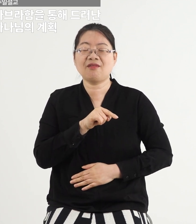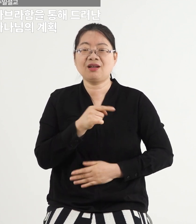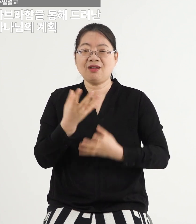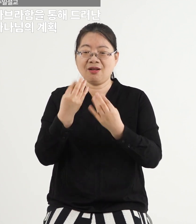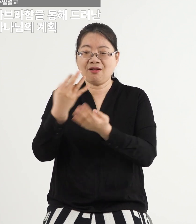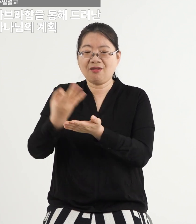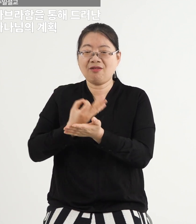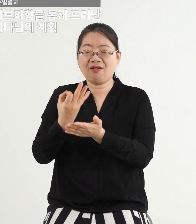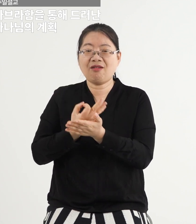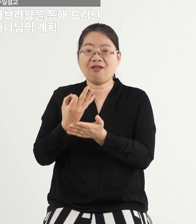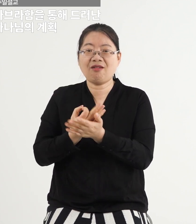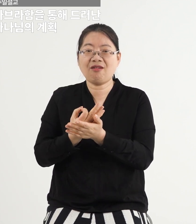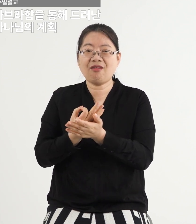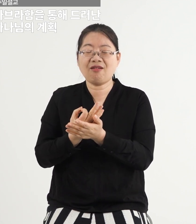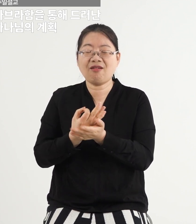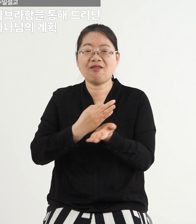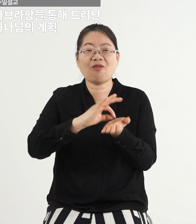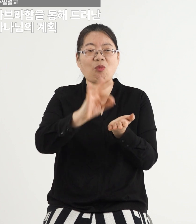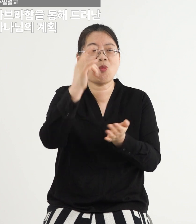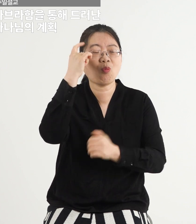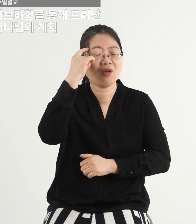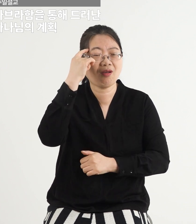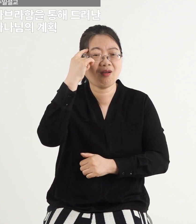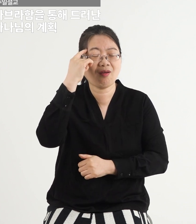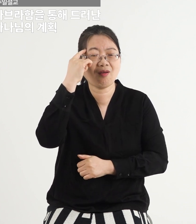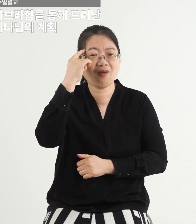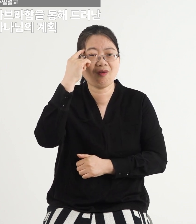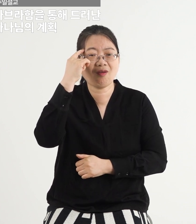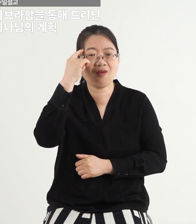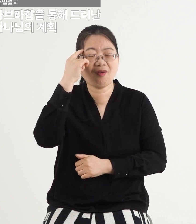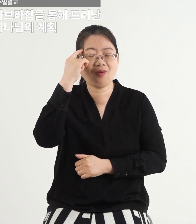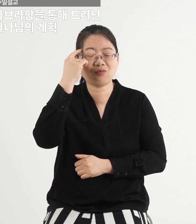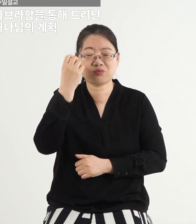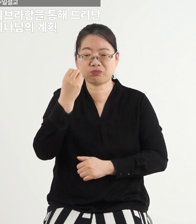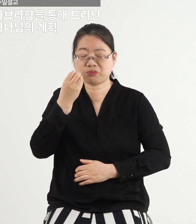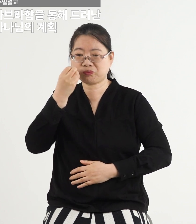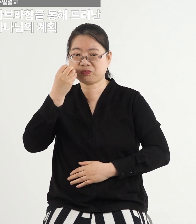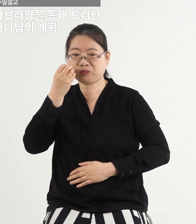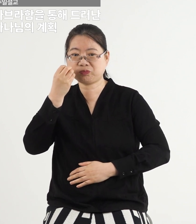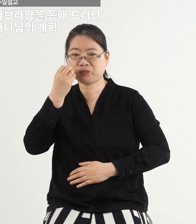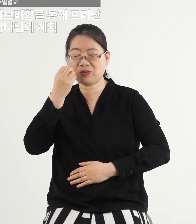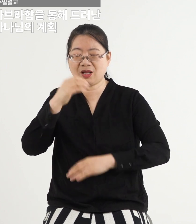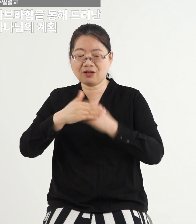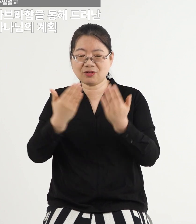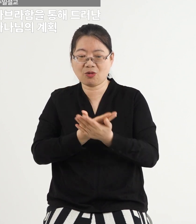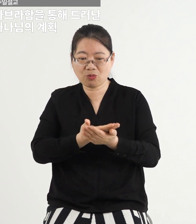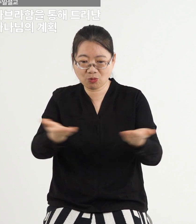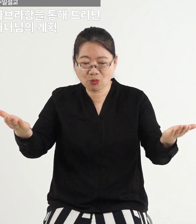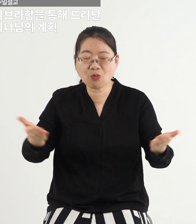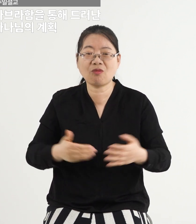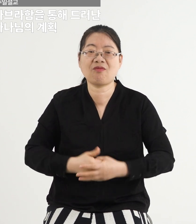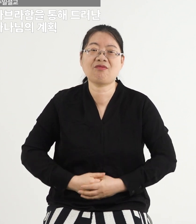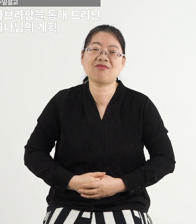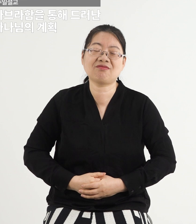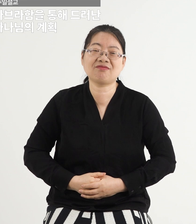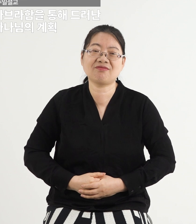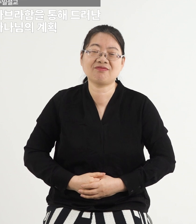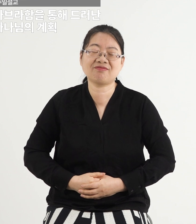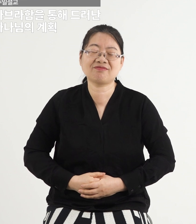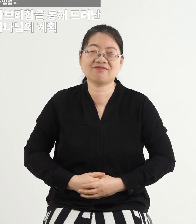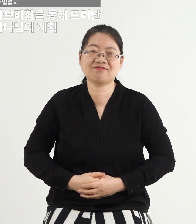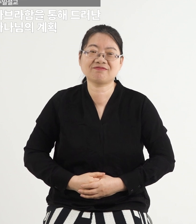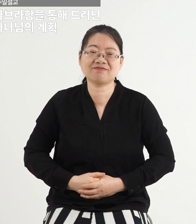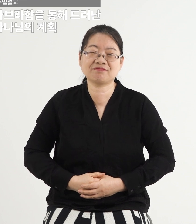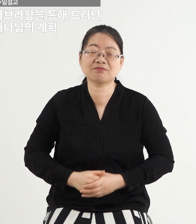저렇게 벌어가지고 왜 저래? 예? 왜 저렇게 살지? 다 퍼주고 나눠주고